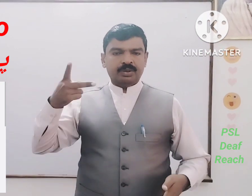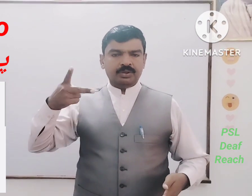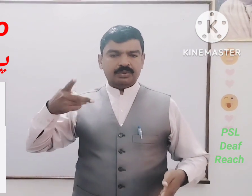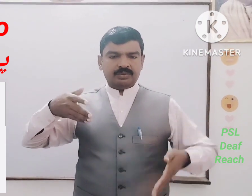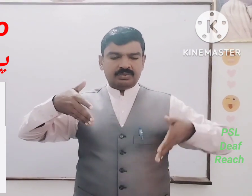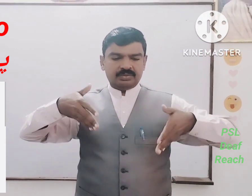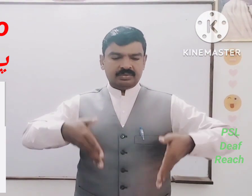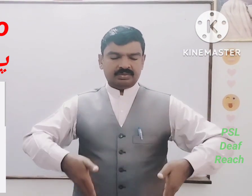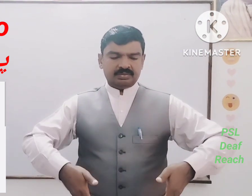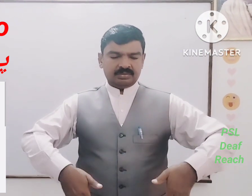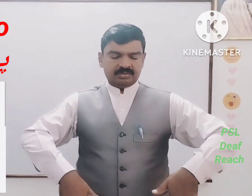पोलियो,